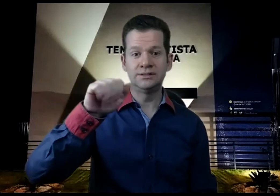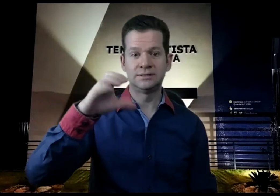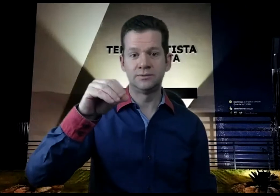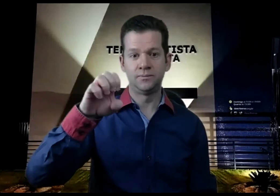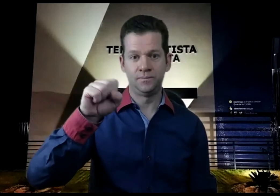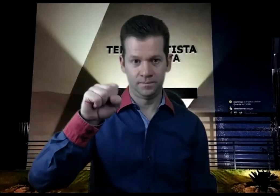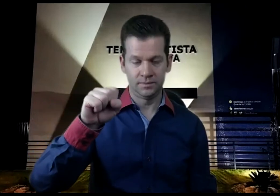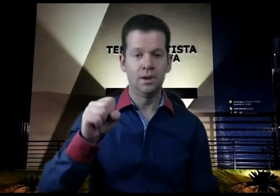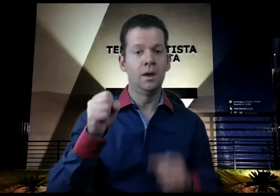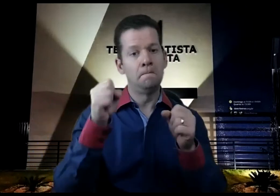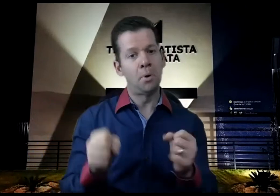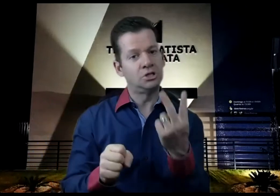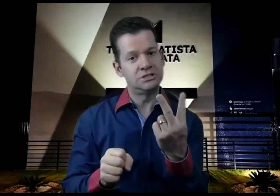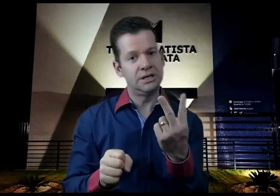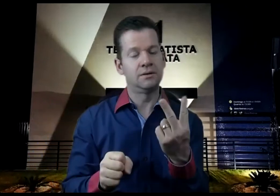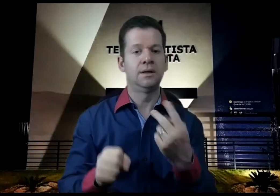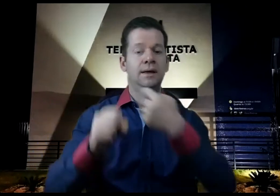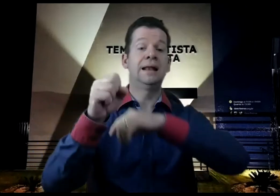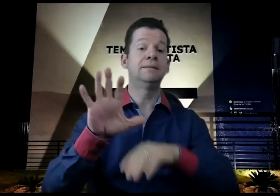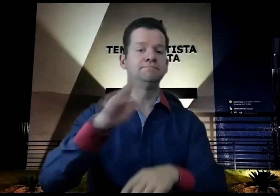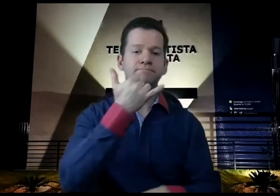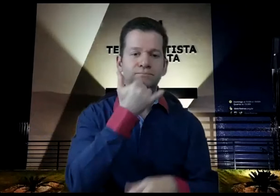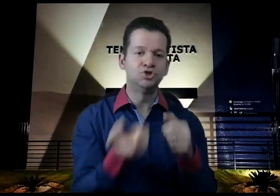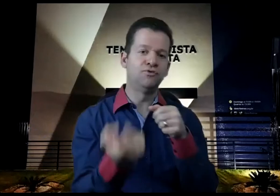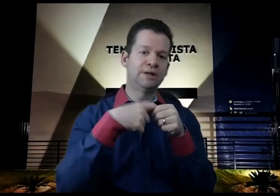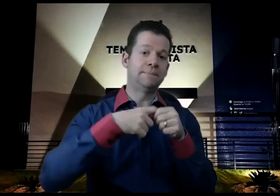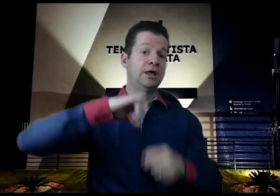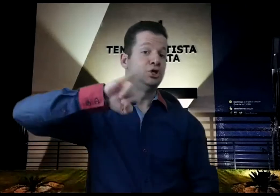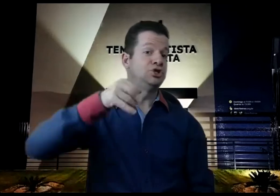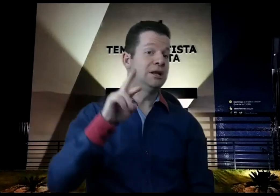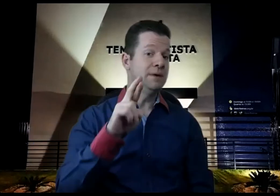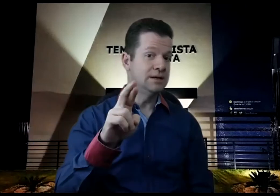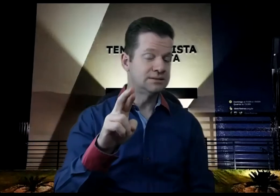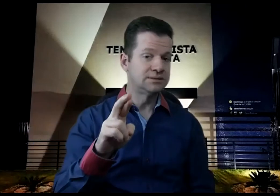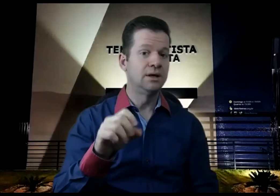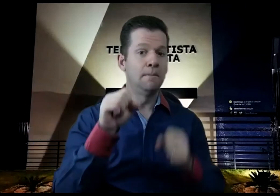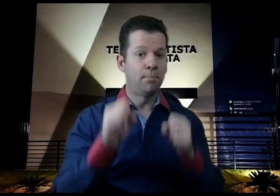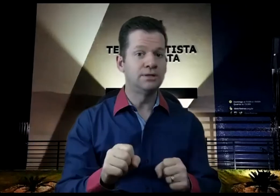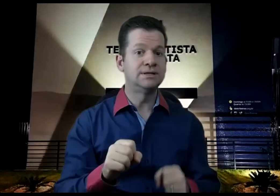Lamentações. Pode ser... deixa eu voltar. Jeremias pode ser